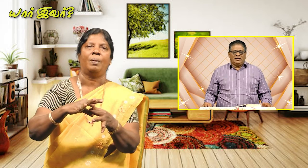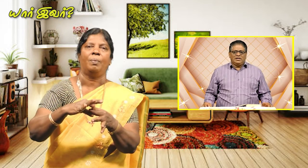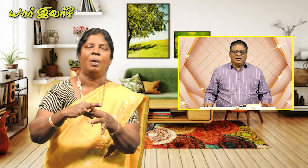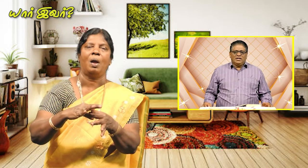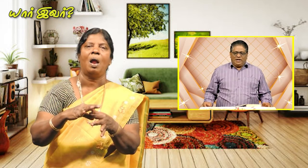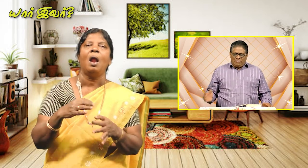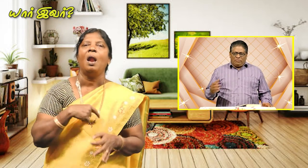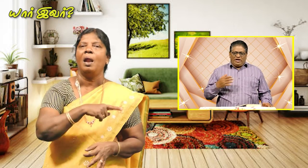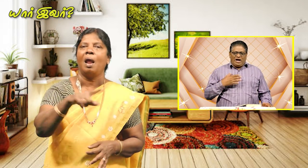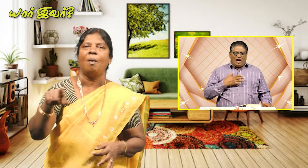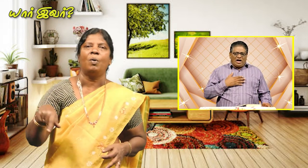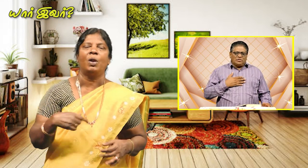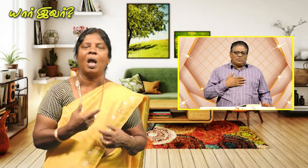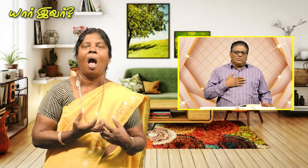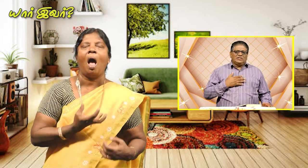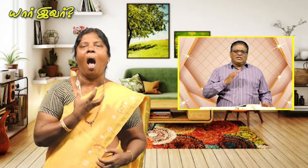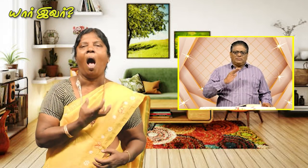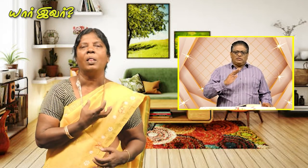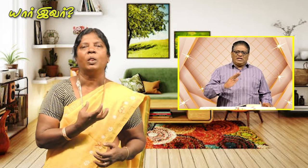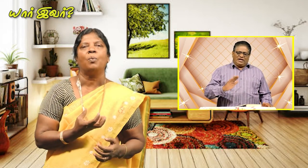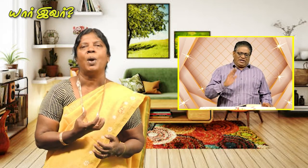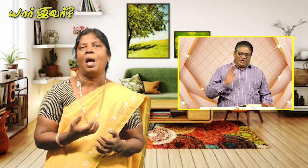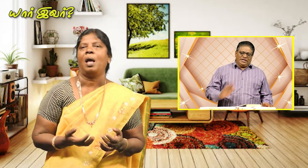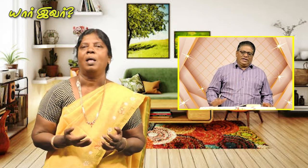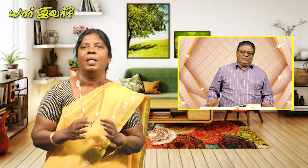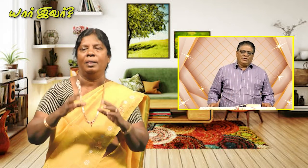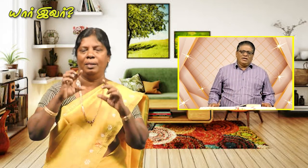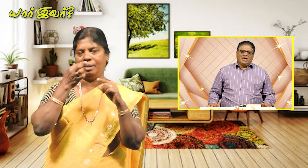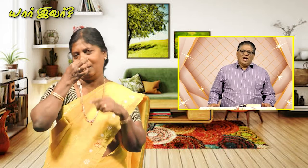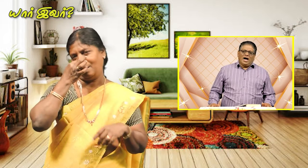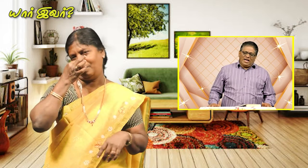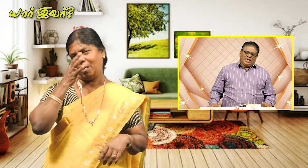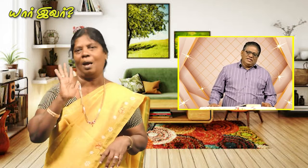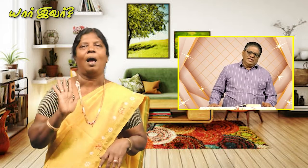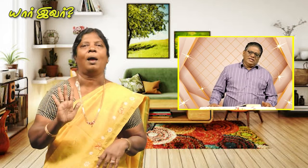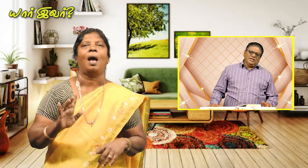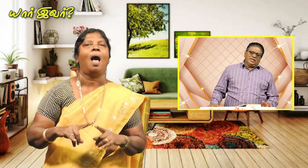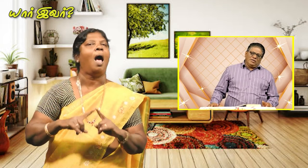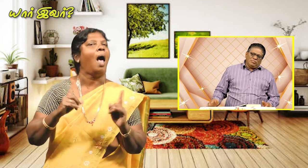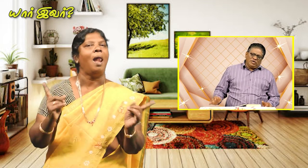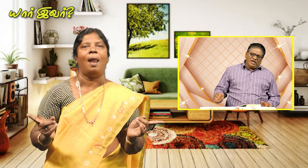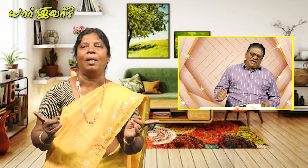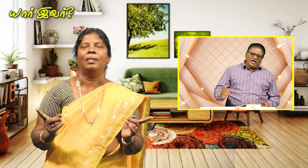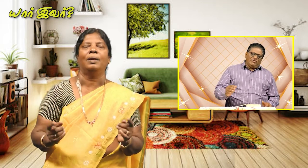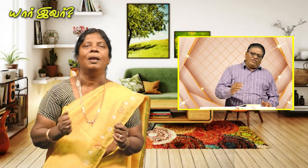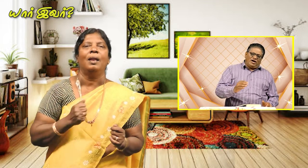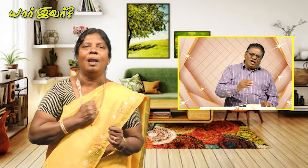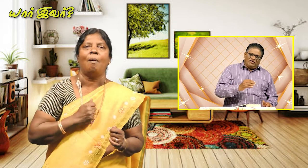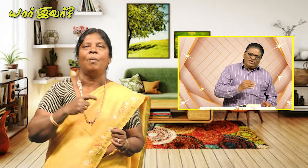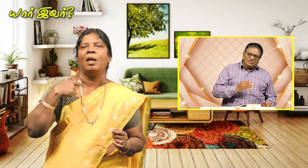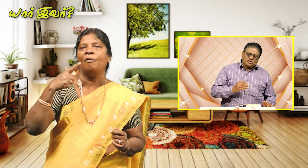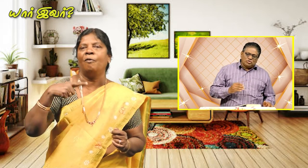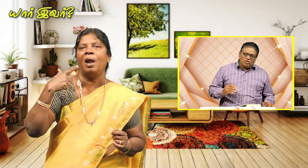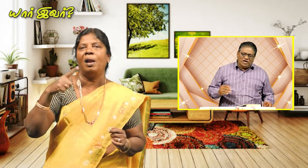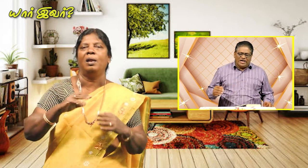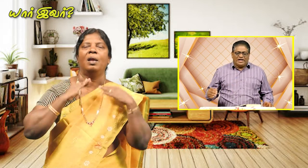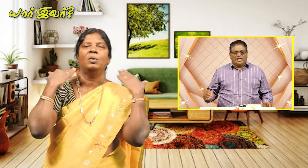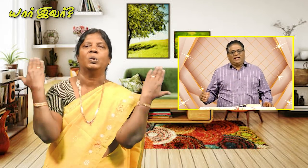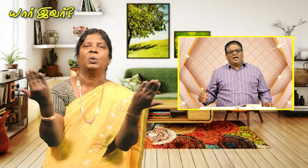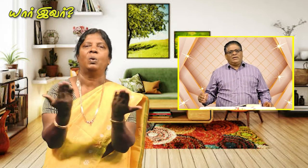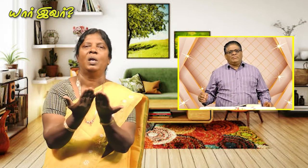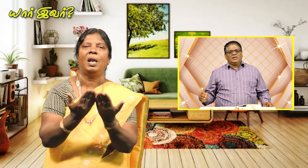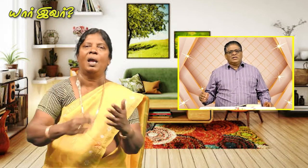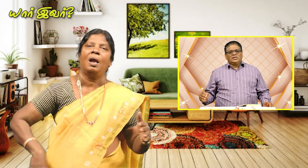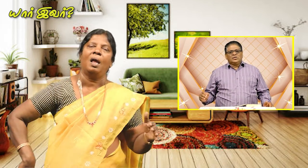என்பதே நம்முடைய ஆத்ம திருப்திக்காக, அல்லது நம்முடைய வாழ்வின்